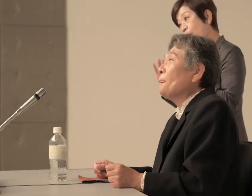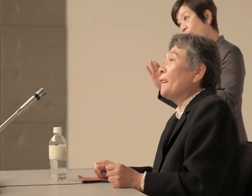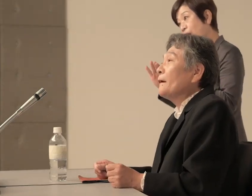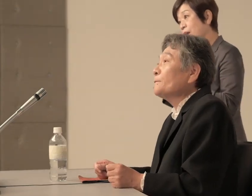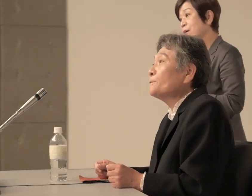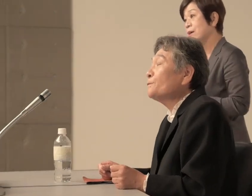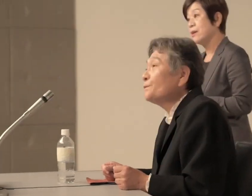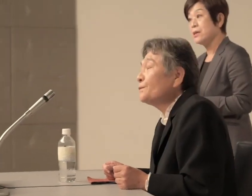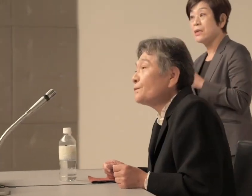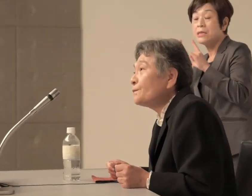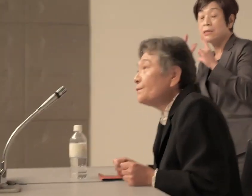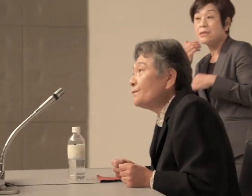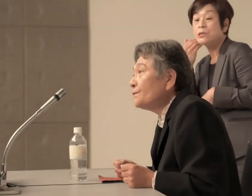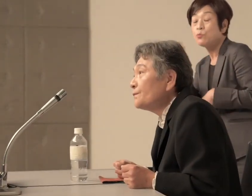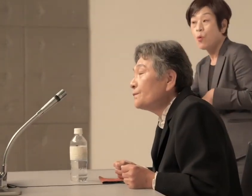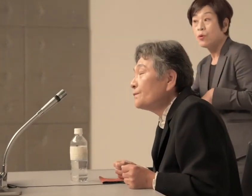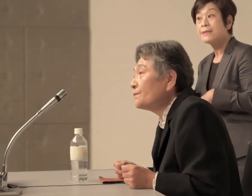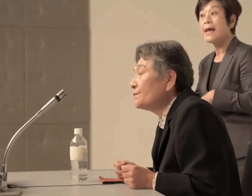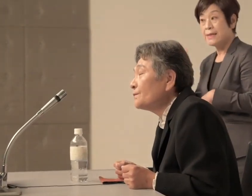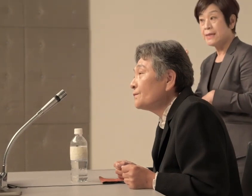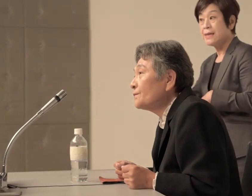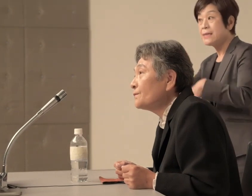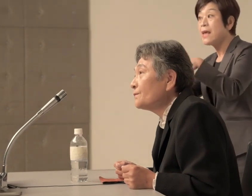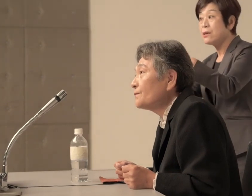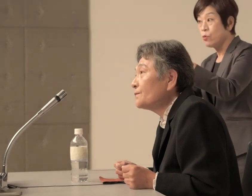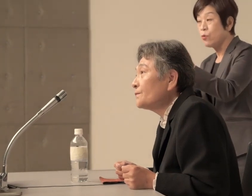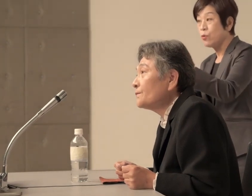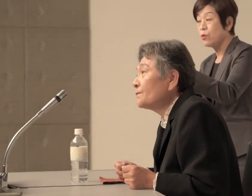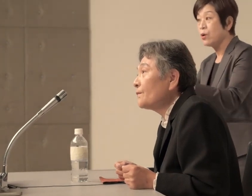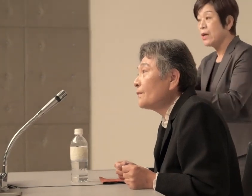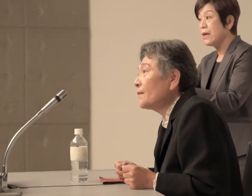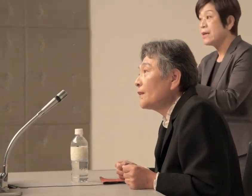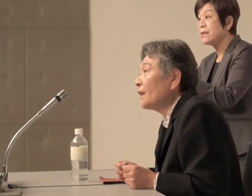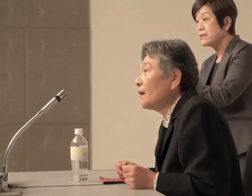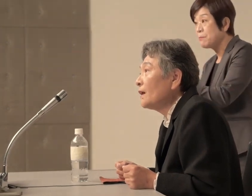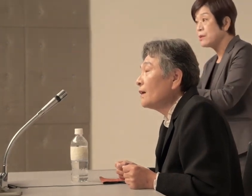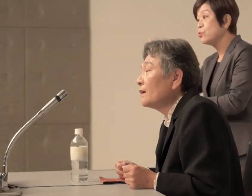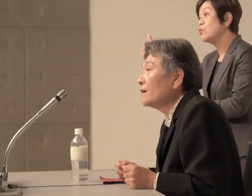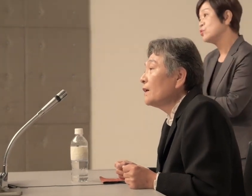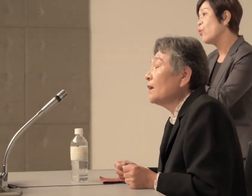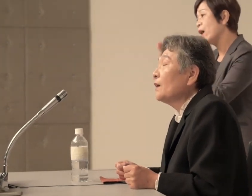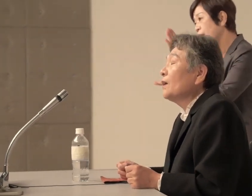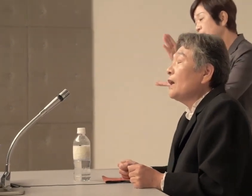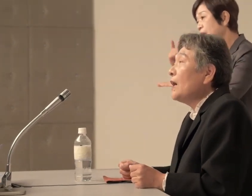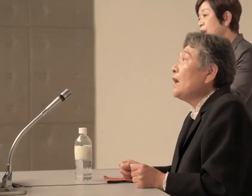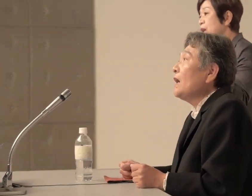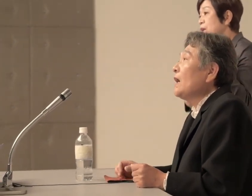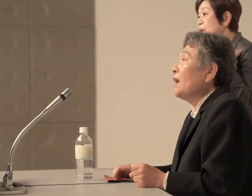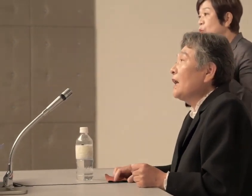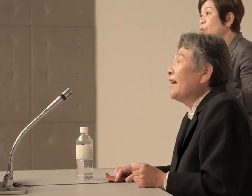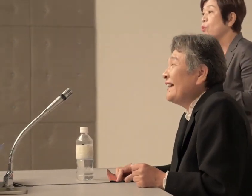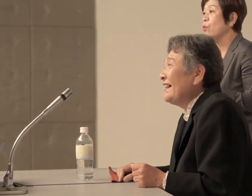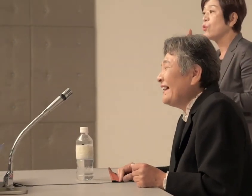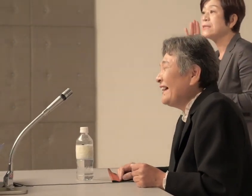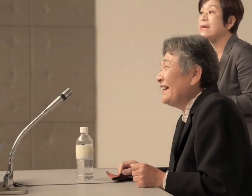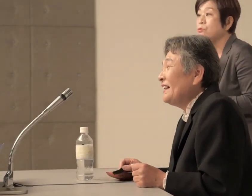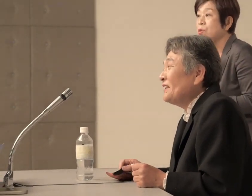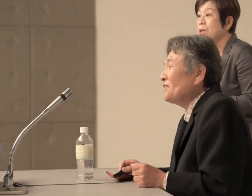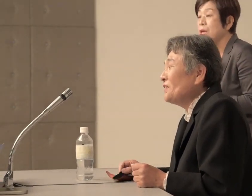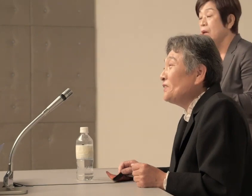のさっきーあの選挙立場の投資のおかげで出やすくなったってあったと思うんですけどああ